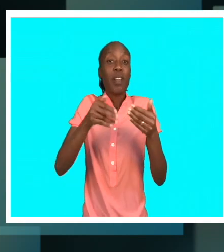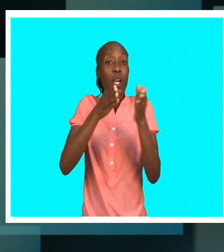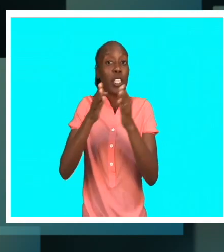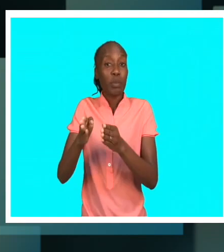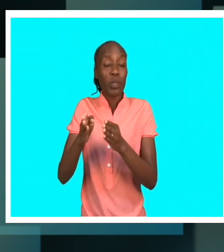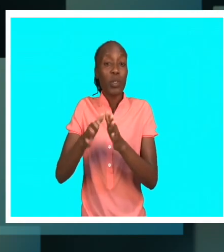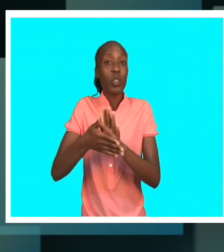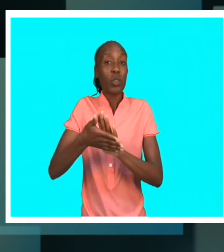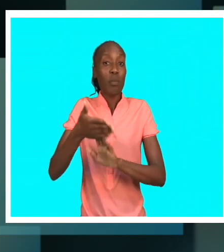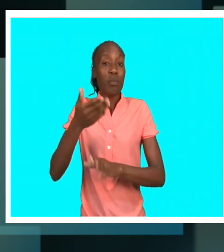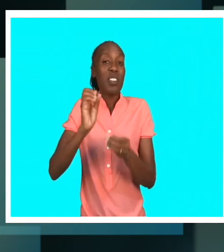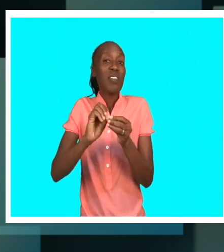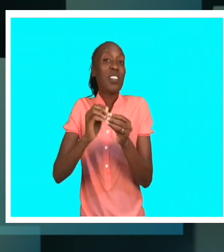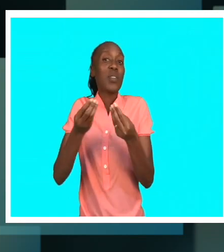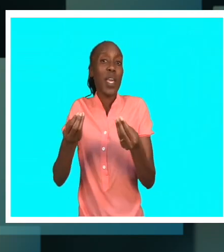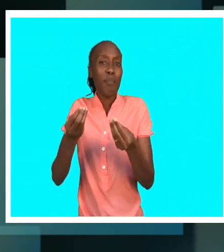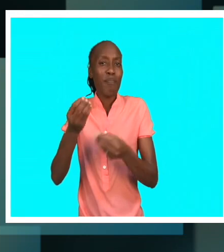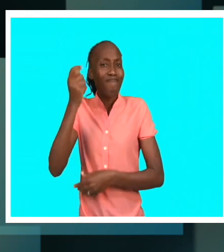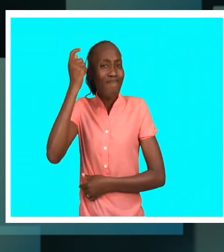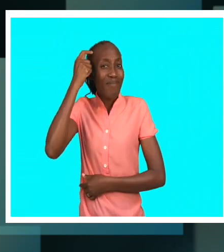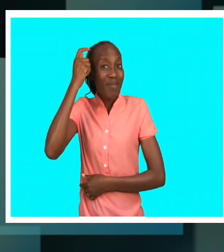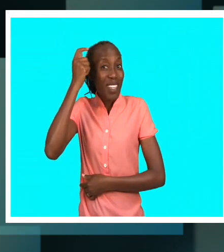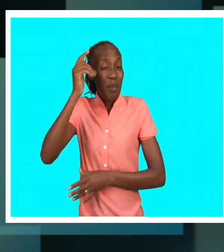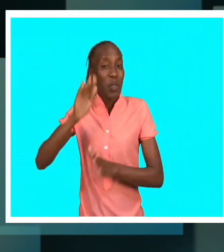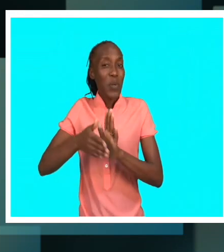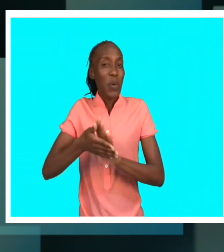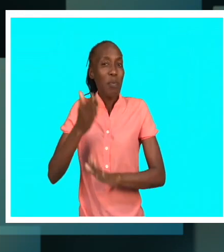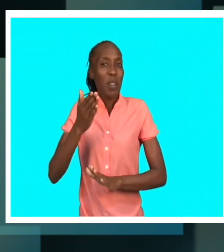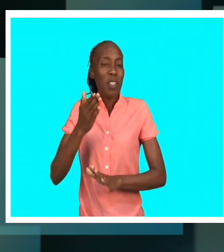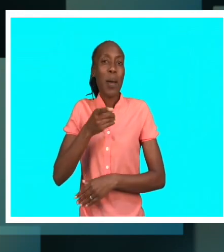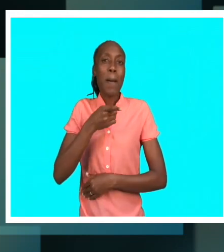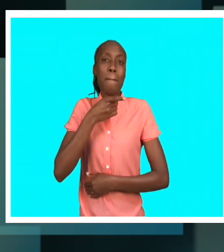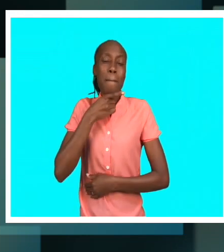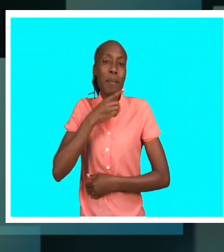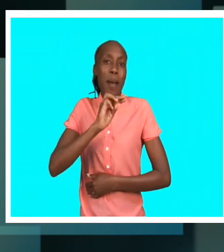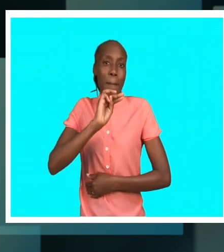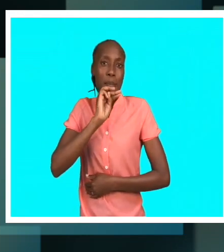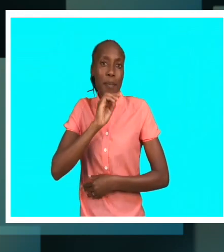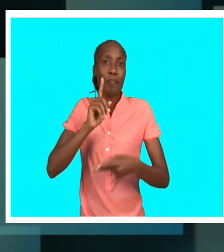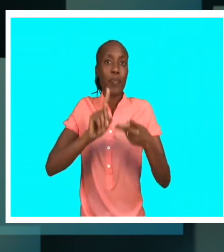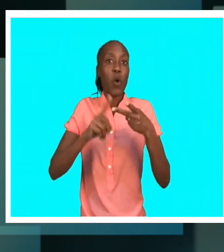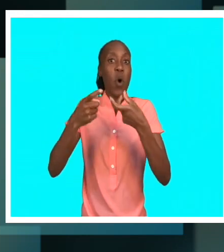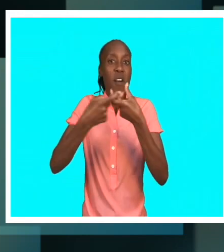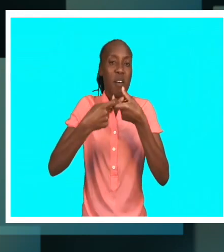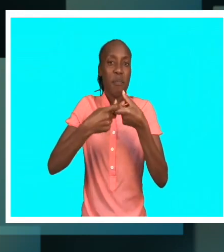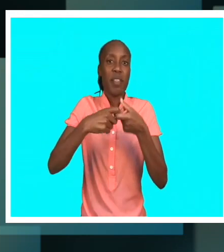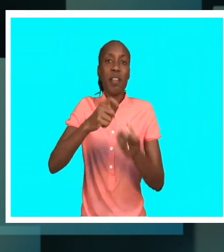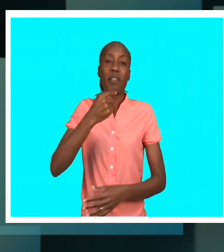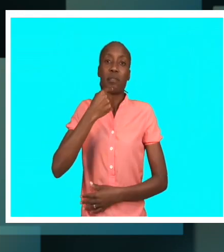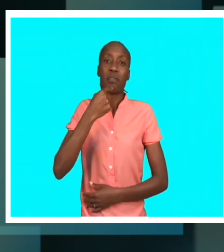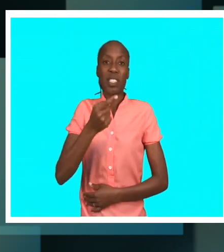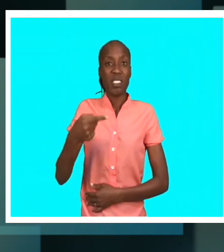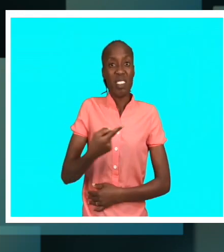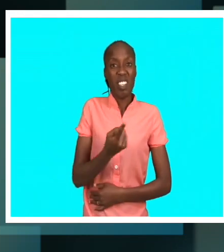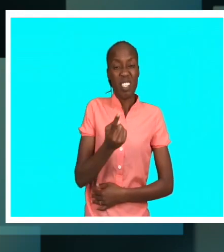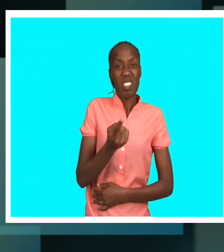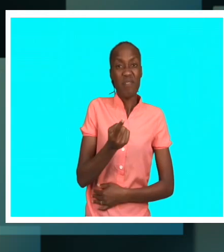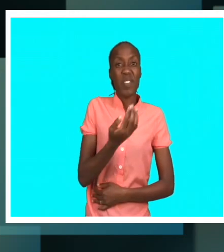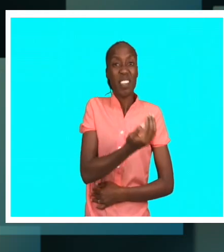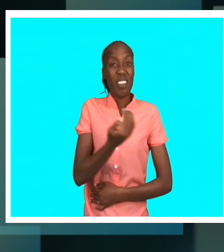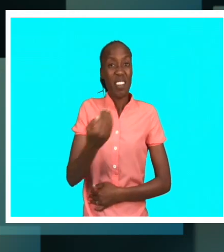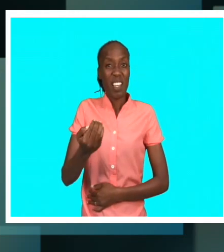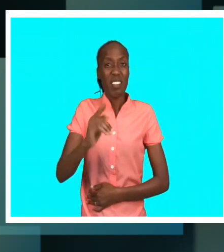acabam embutindo aos pais ou aos familiares. Dizem que, não, esta